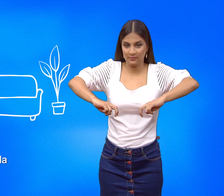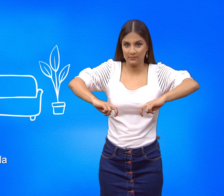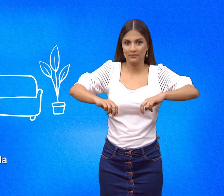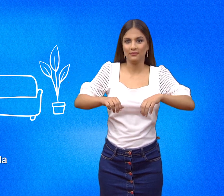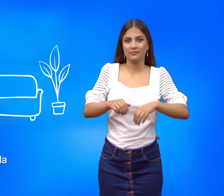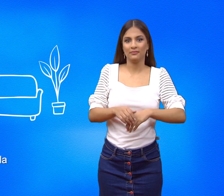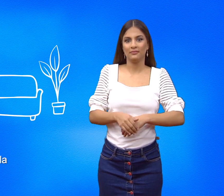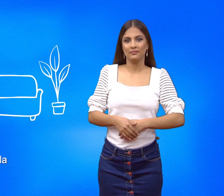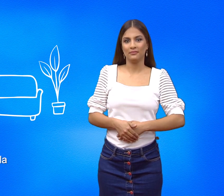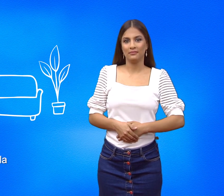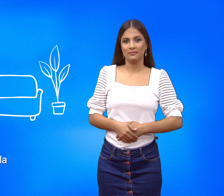sala